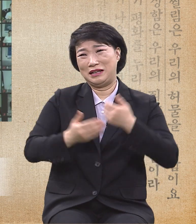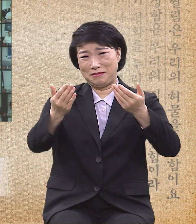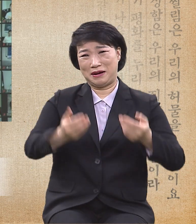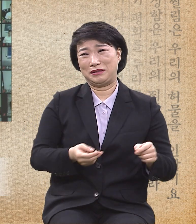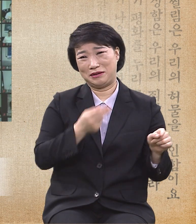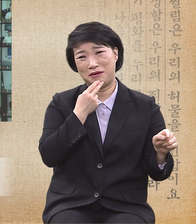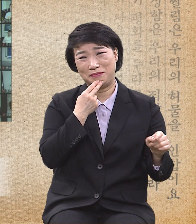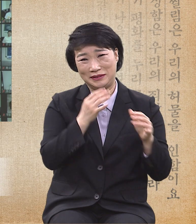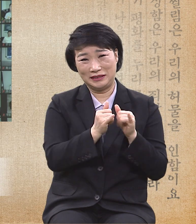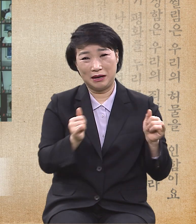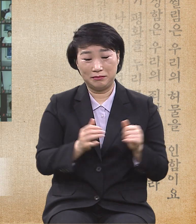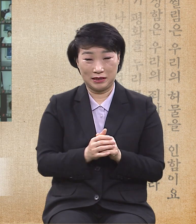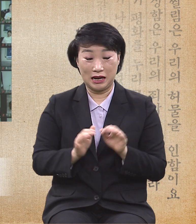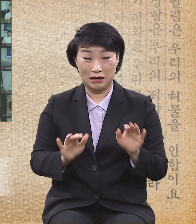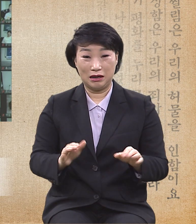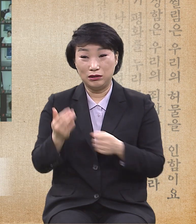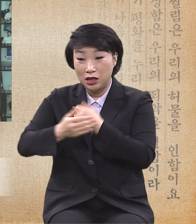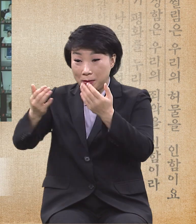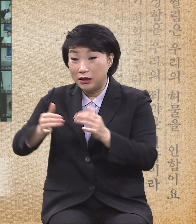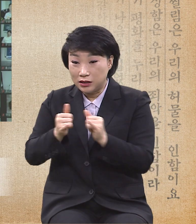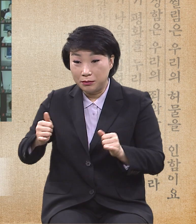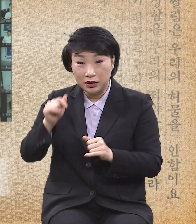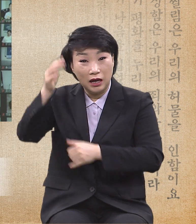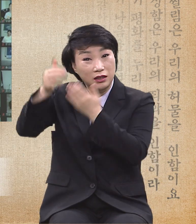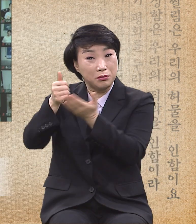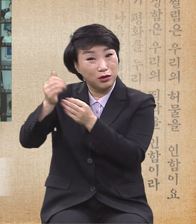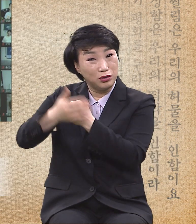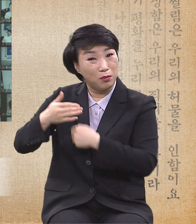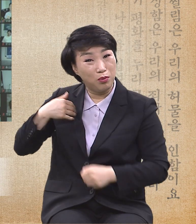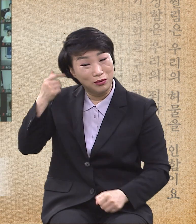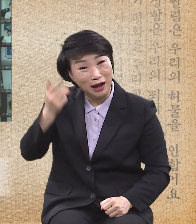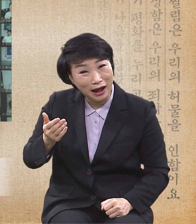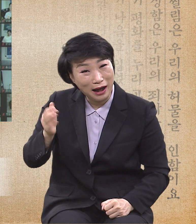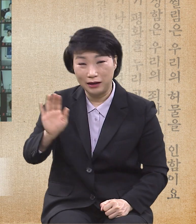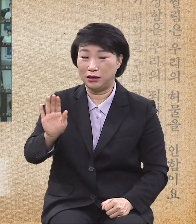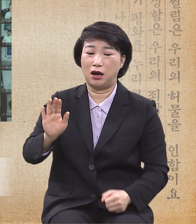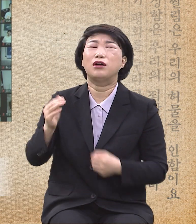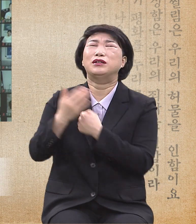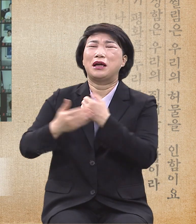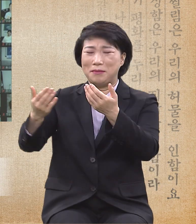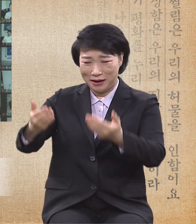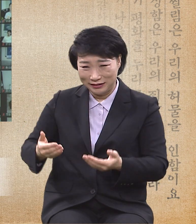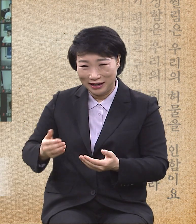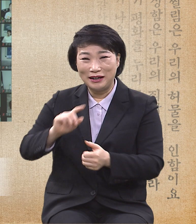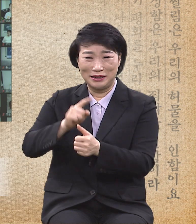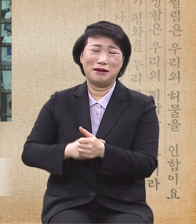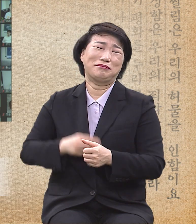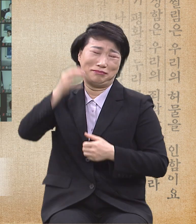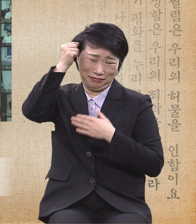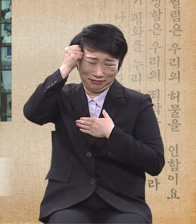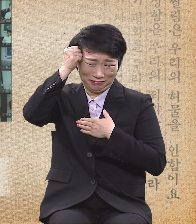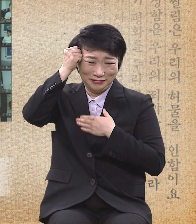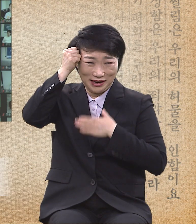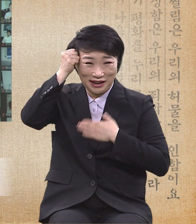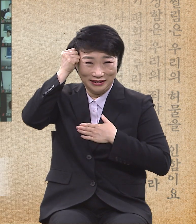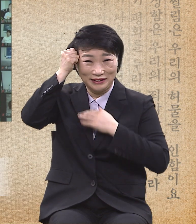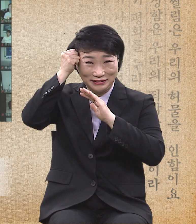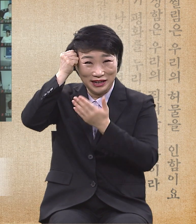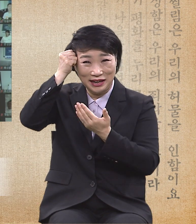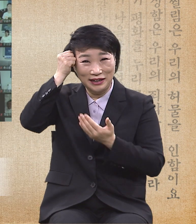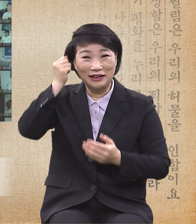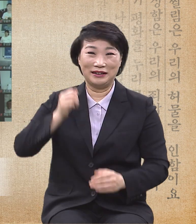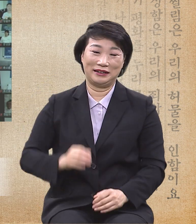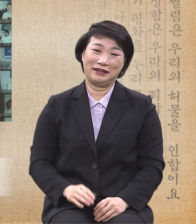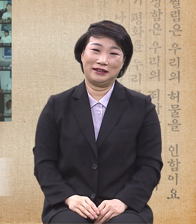사람이요. 받은 사람이 어찌 모르겠어. 받은 사람만 알게 돼 있지. 다 알게 돼 있어.